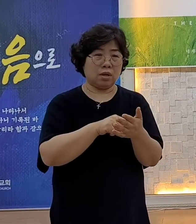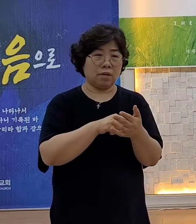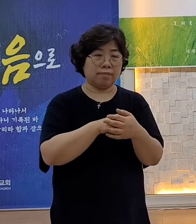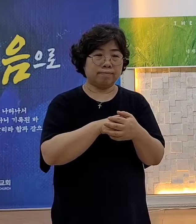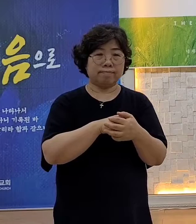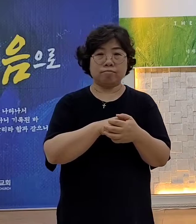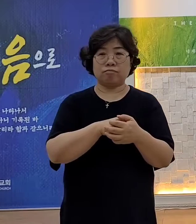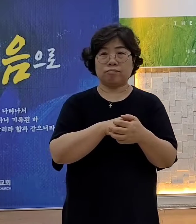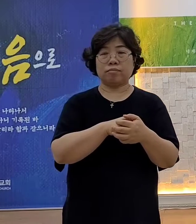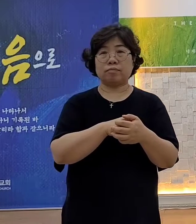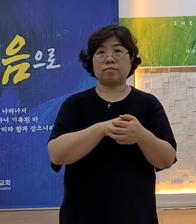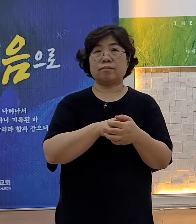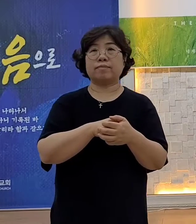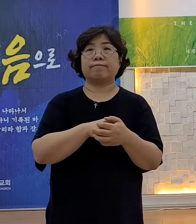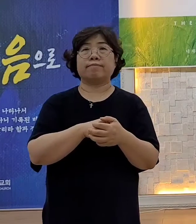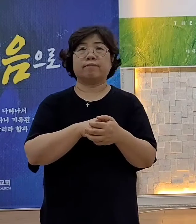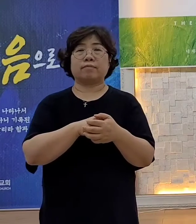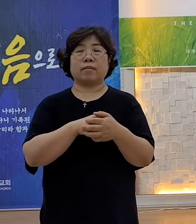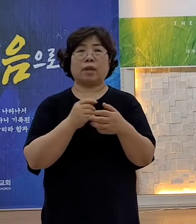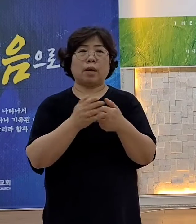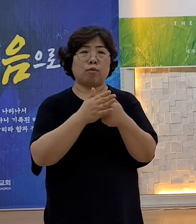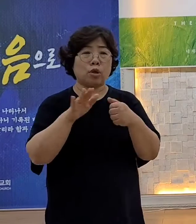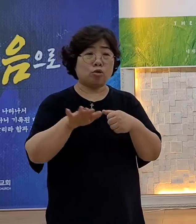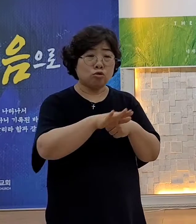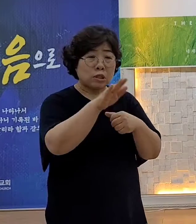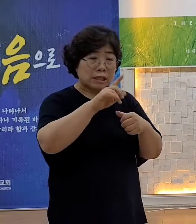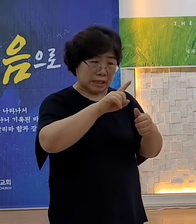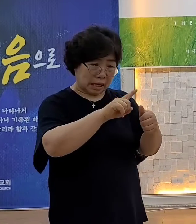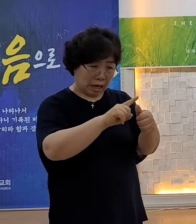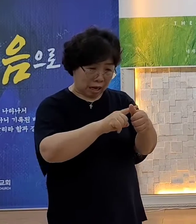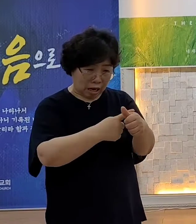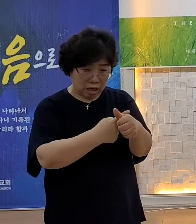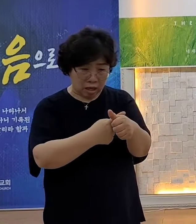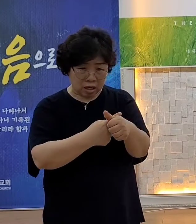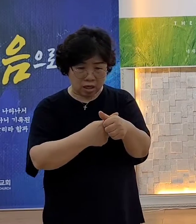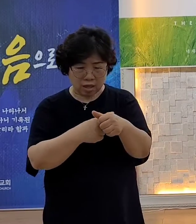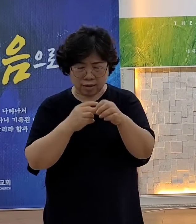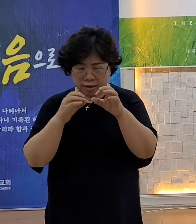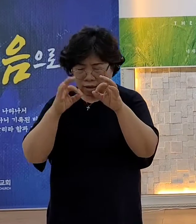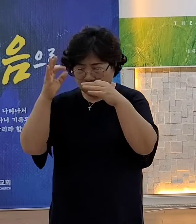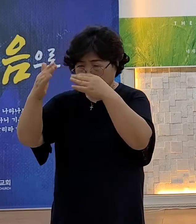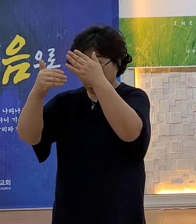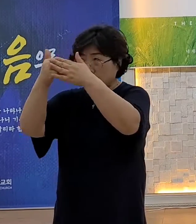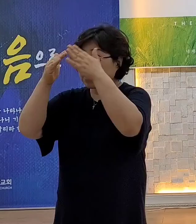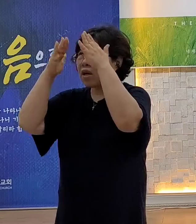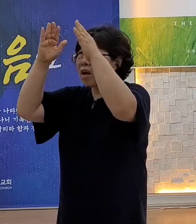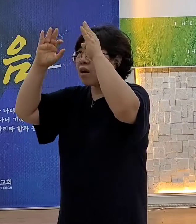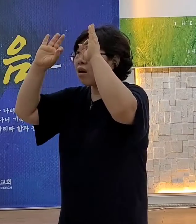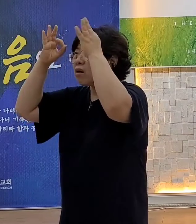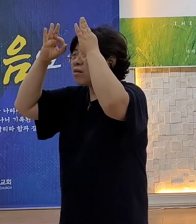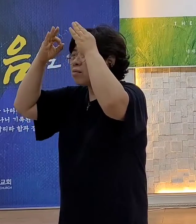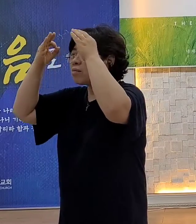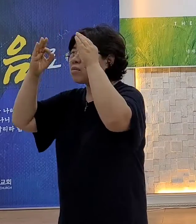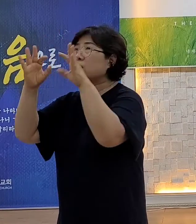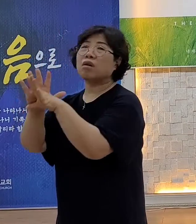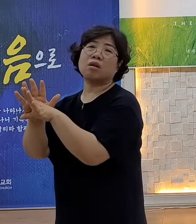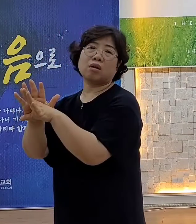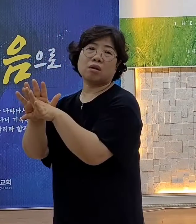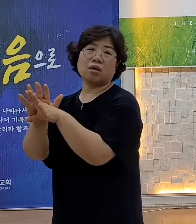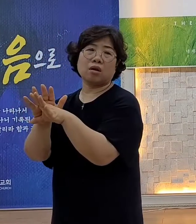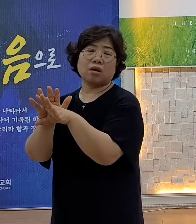받았는지. 그래서 우리는 자연스럽게 그 간절함이 사라지고 그 어려웠을